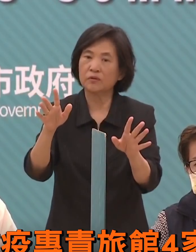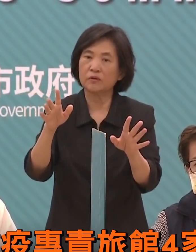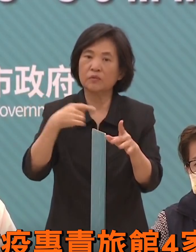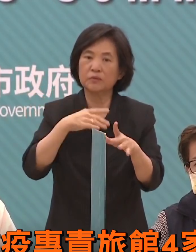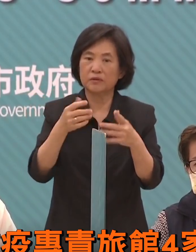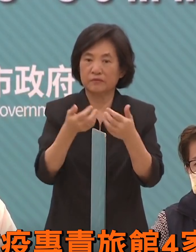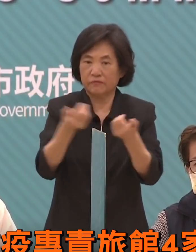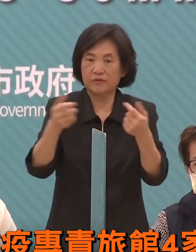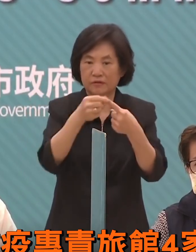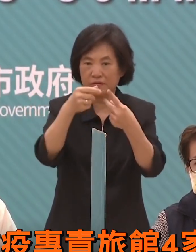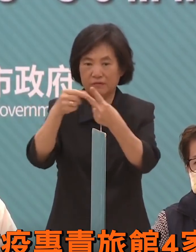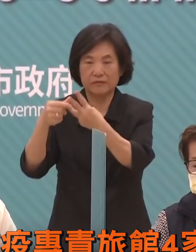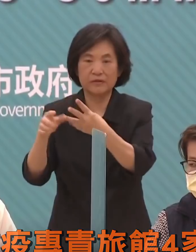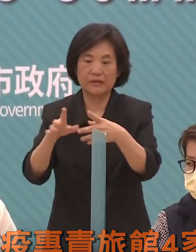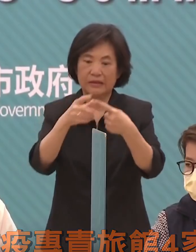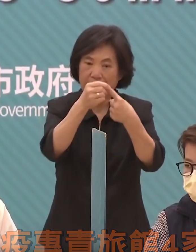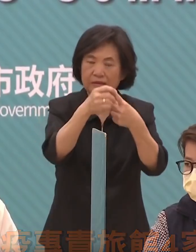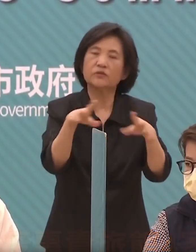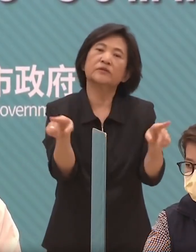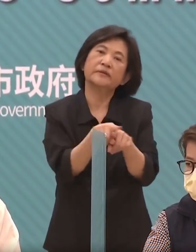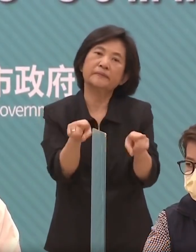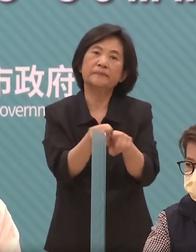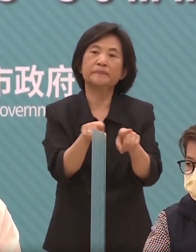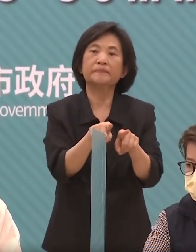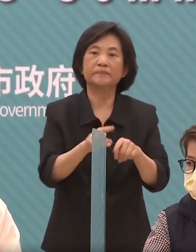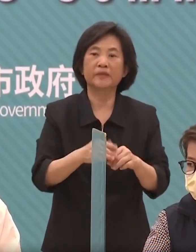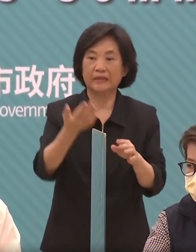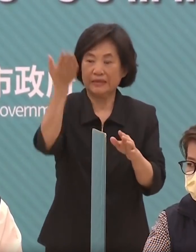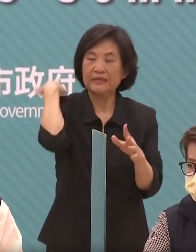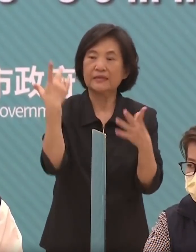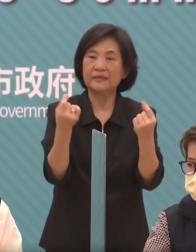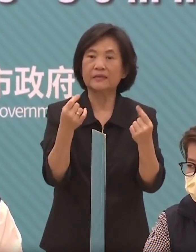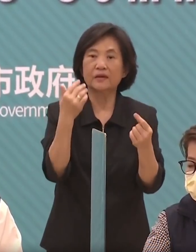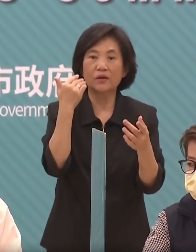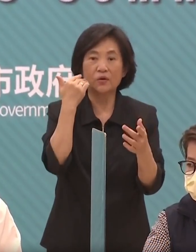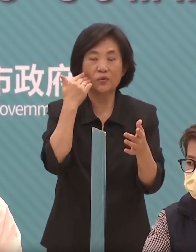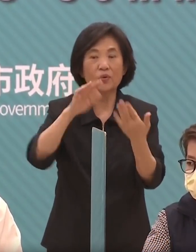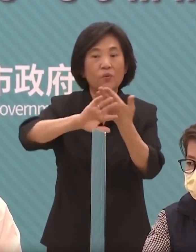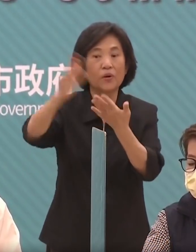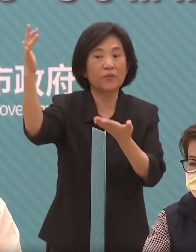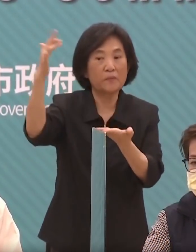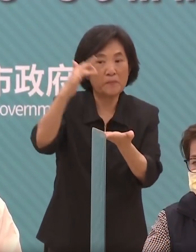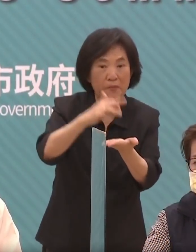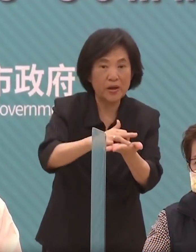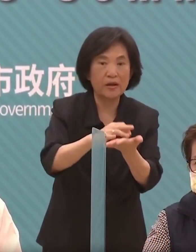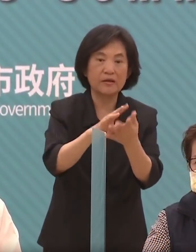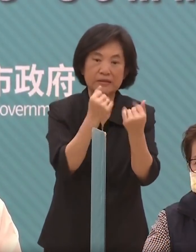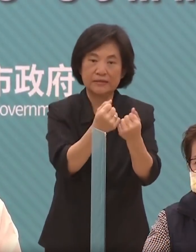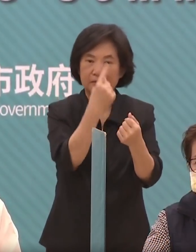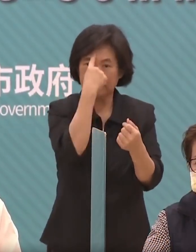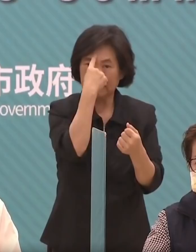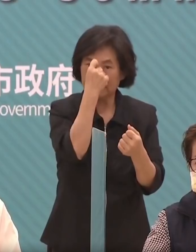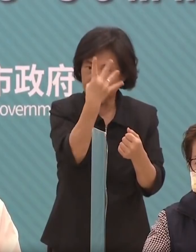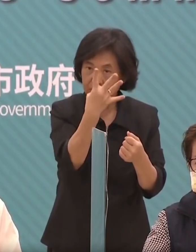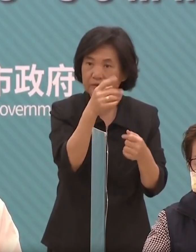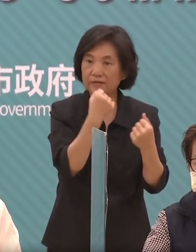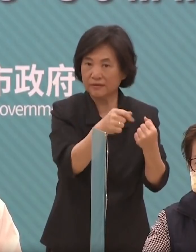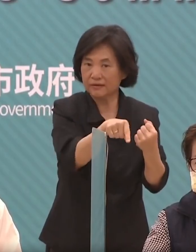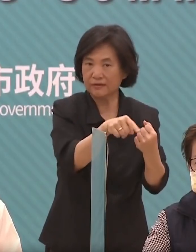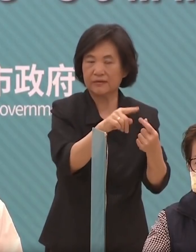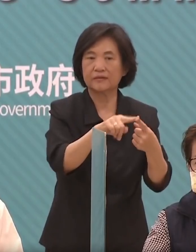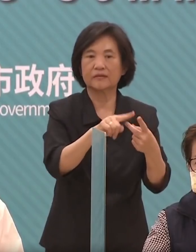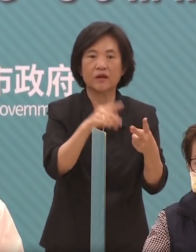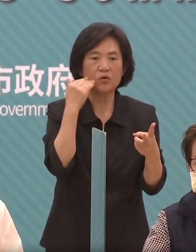三级。第一种叫一般防疫旅馆，就是跟过去一样，就从国外进来，先在那里停留14天哦。